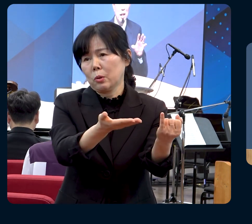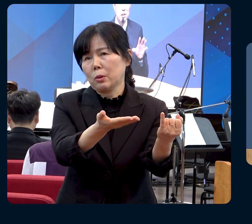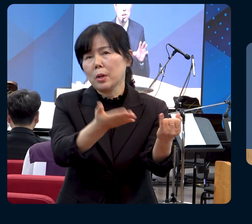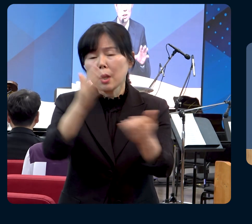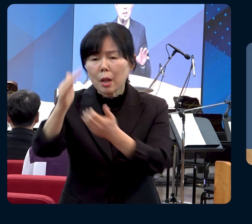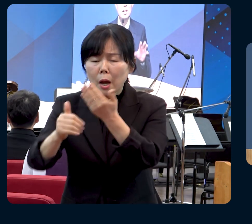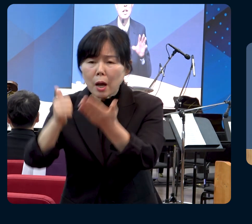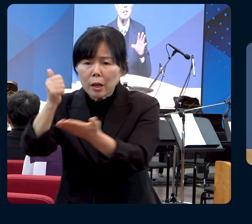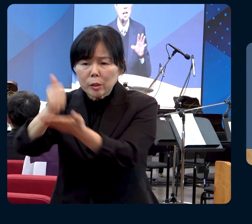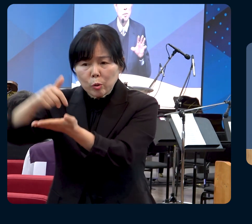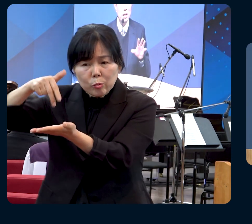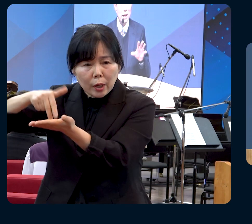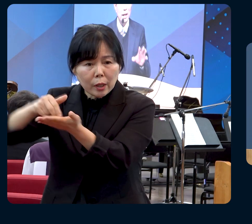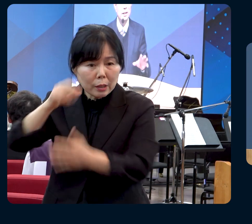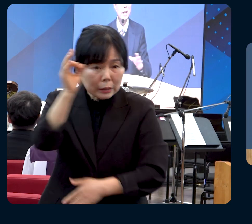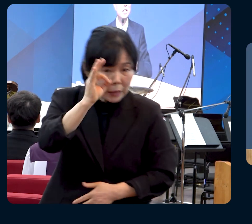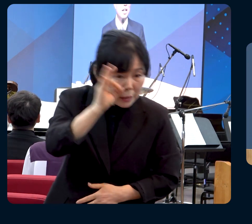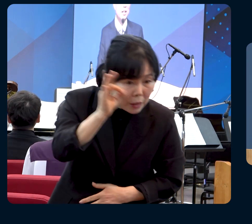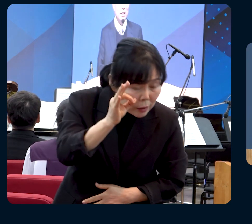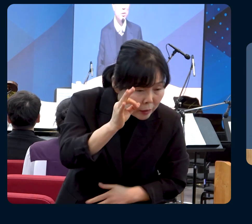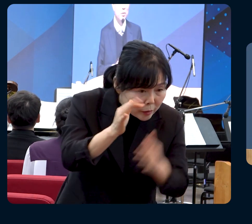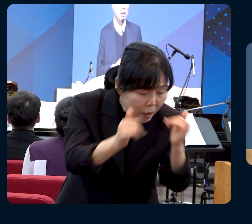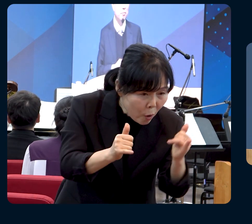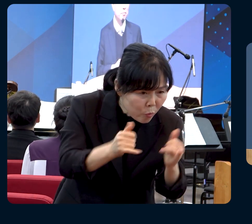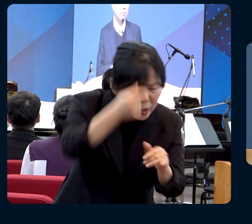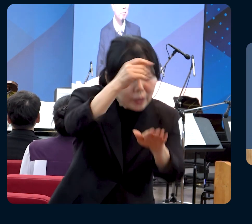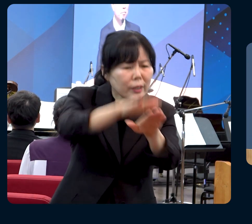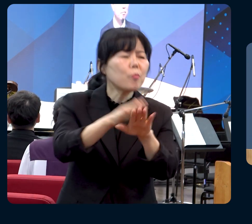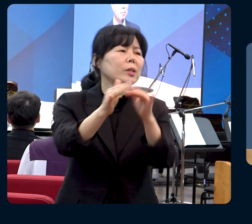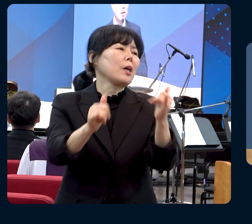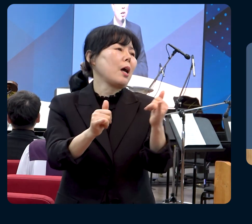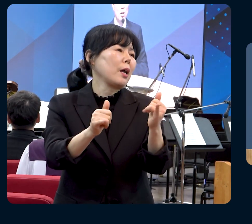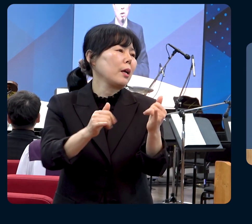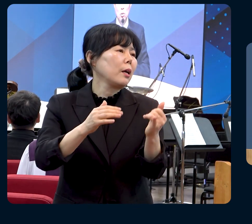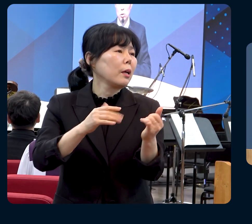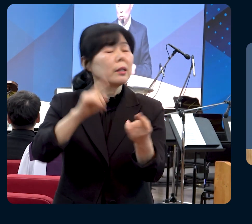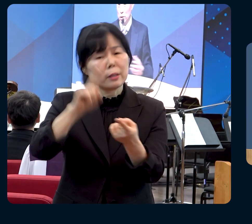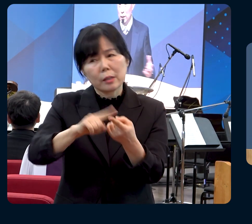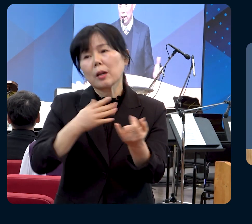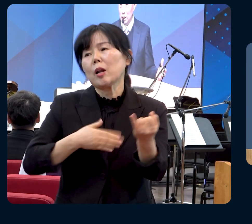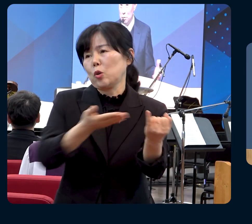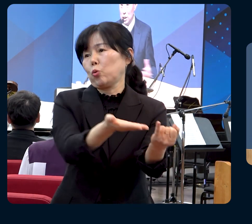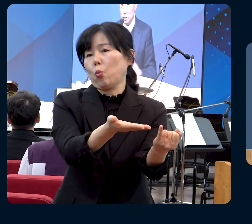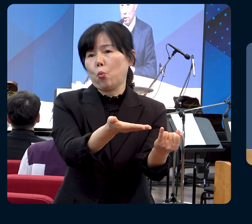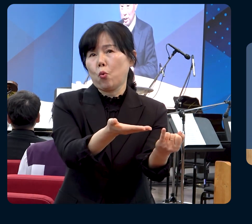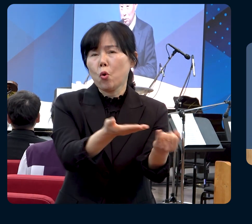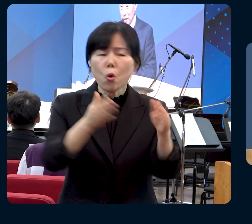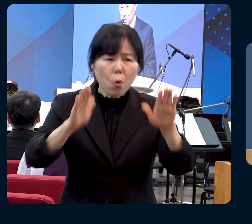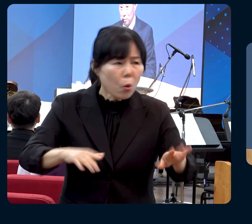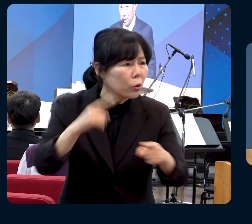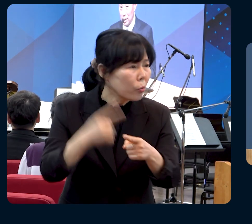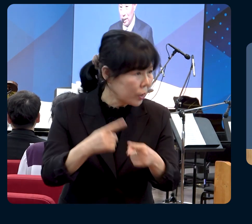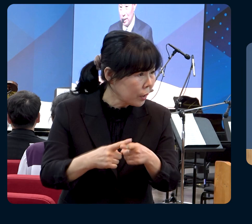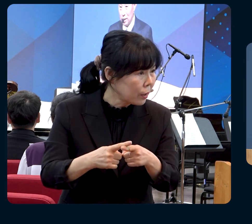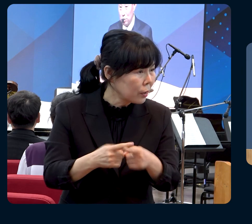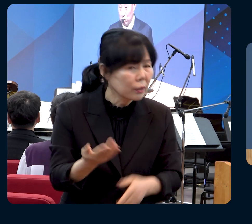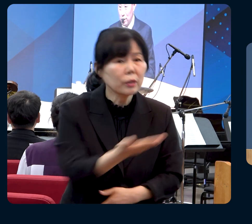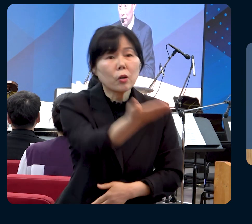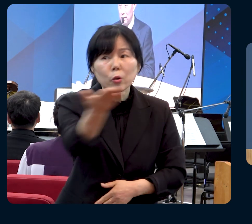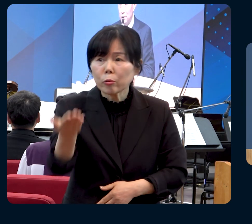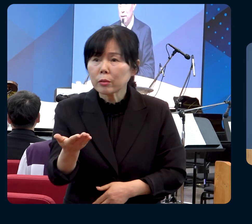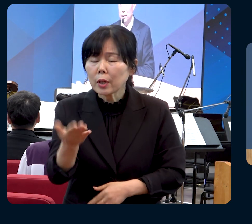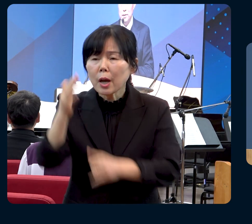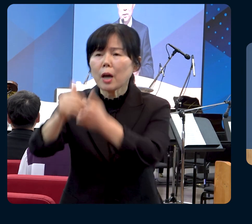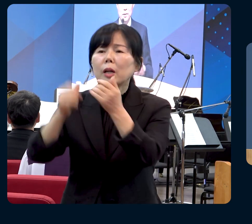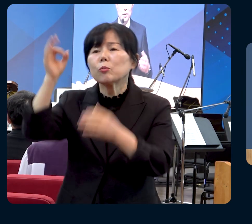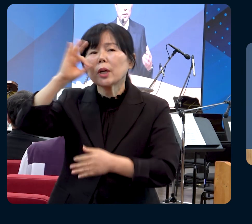하나님이 찾으시는 예배자에 대한 이야기를 하십니다. 오늘도 우리는 하나님을 찾아 여기까지 왔습니다.